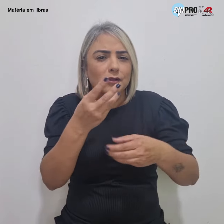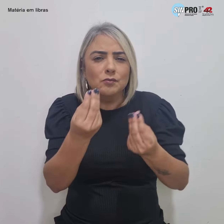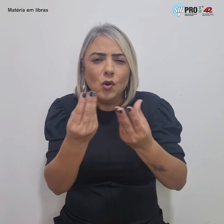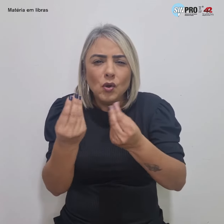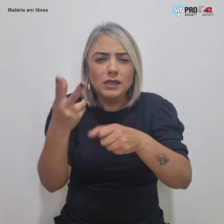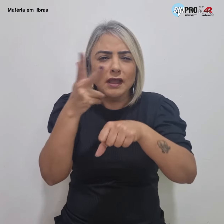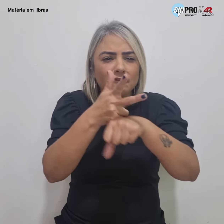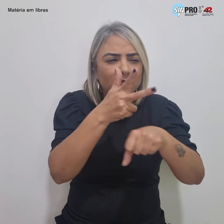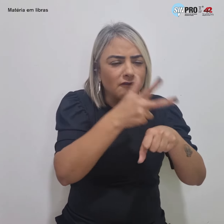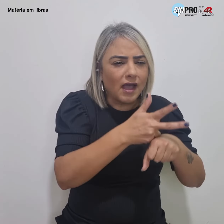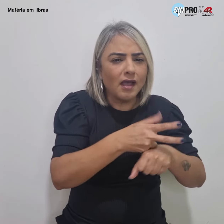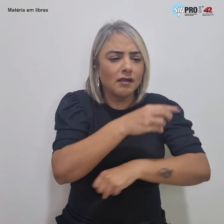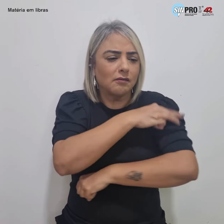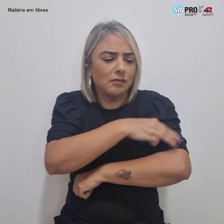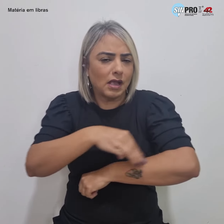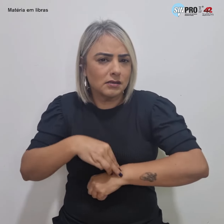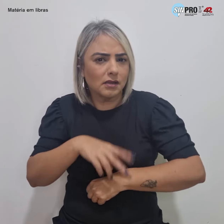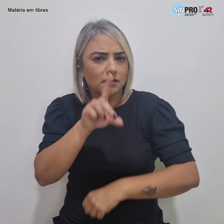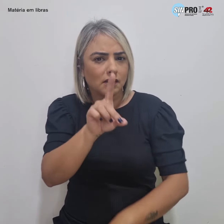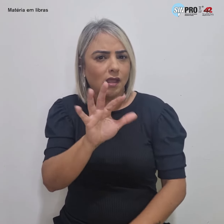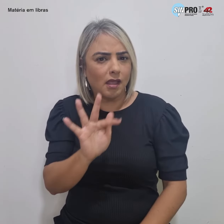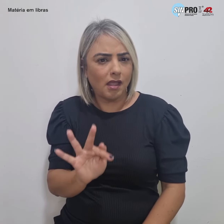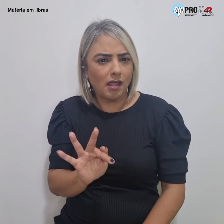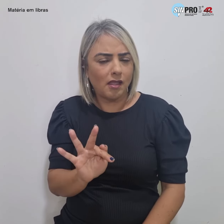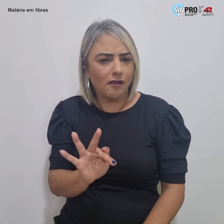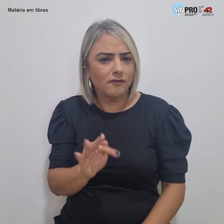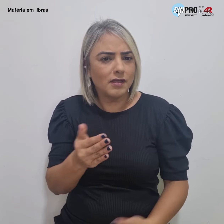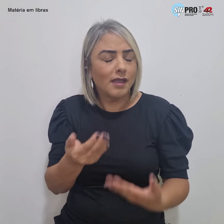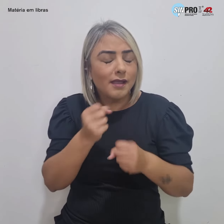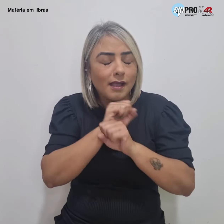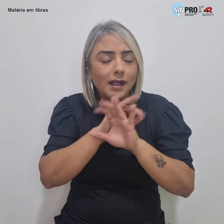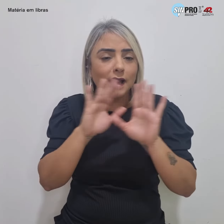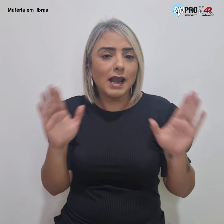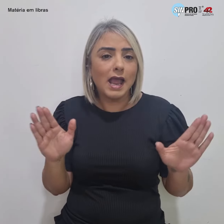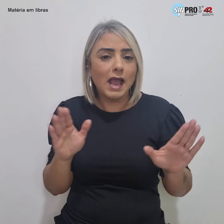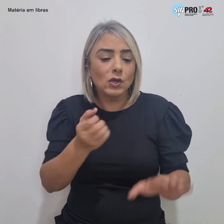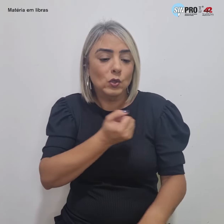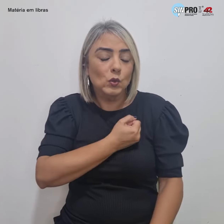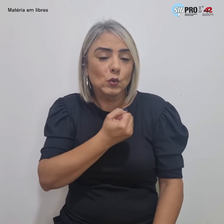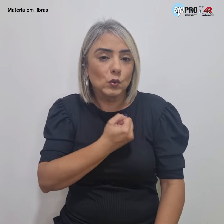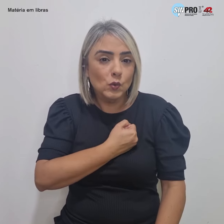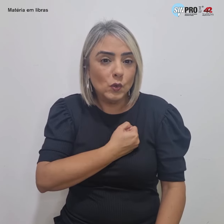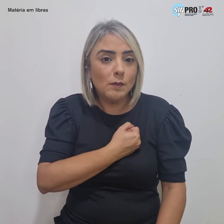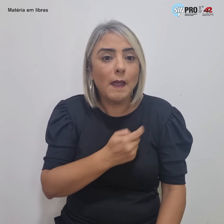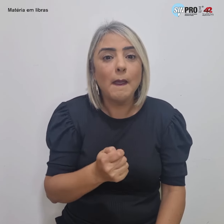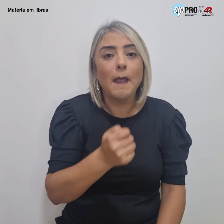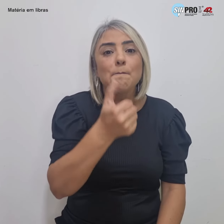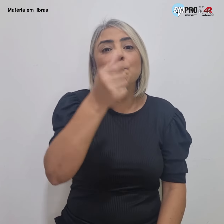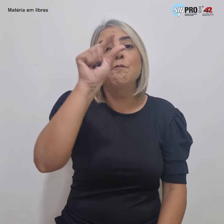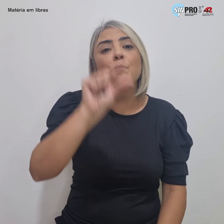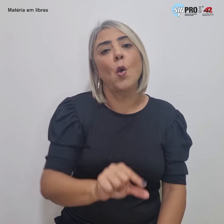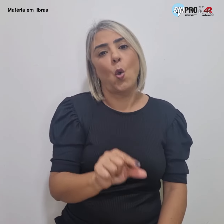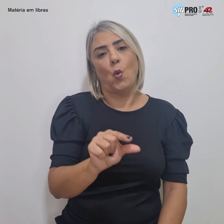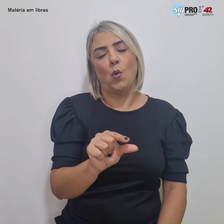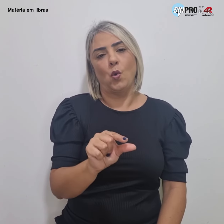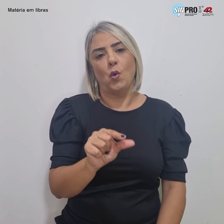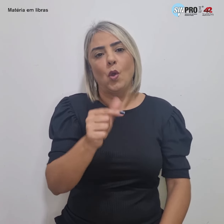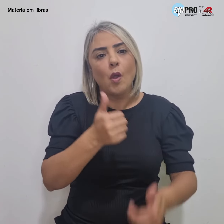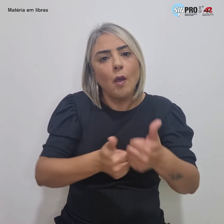na carreira do magistério do DF deixa evidente que o número de educadores é insuficiente para a demanda da